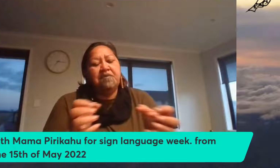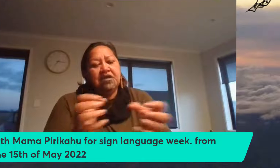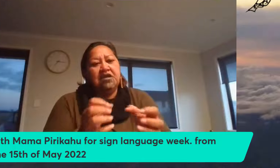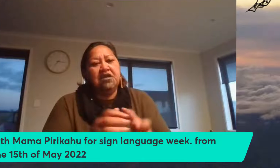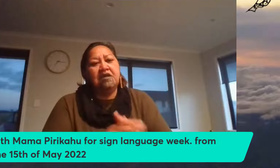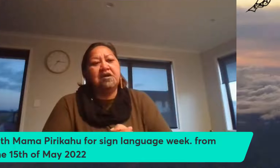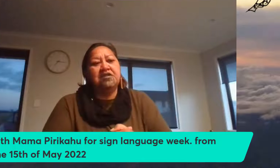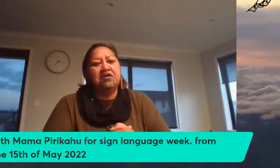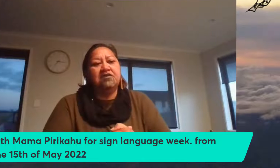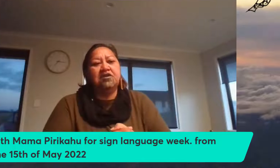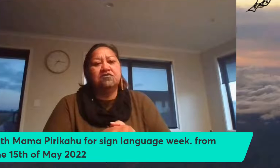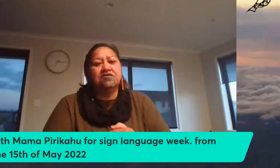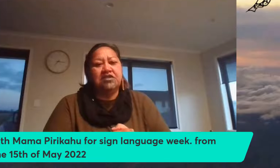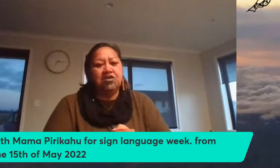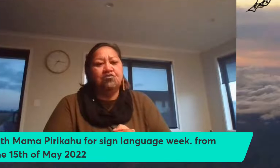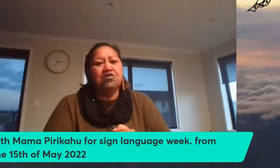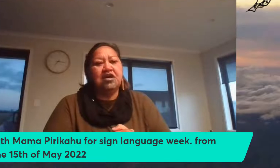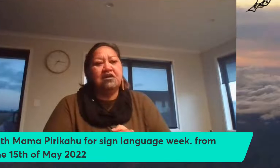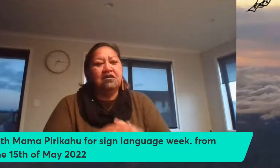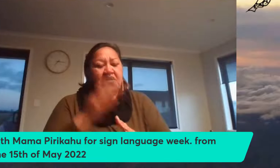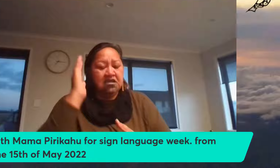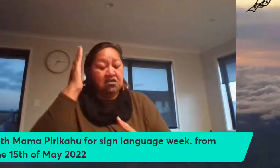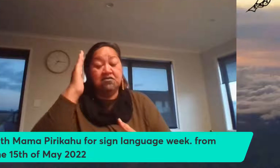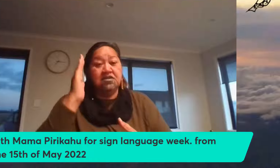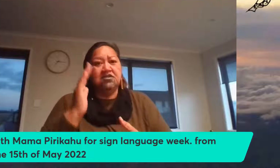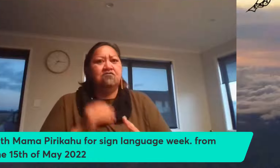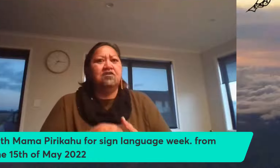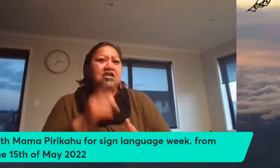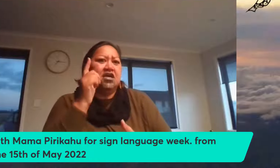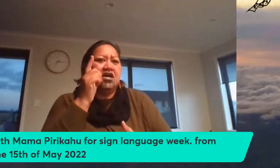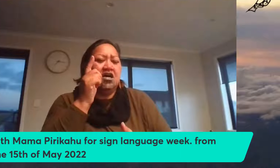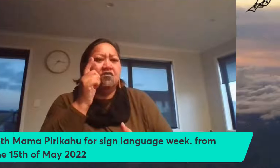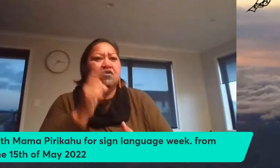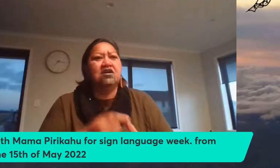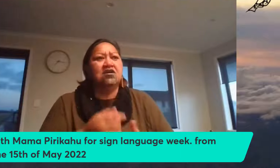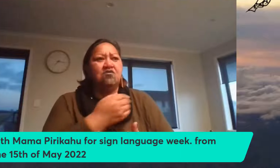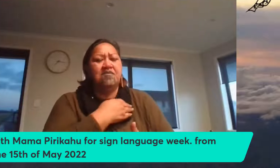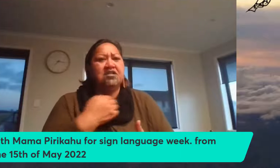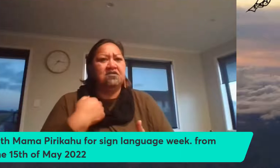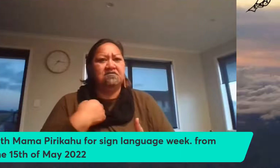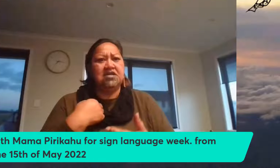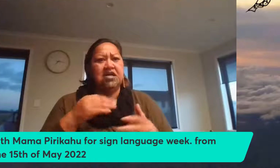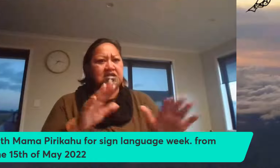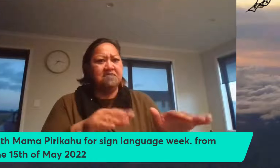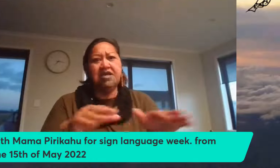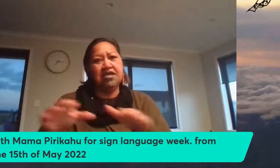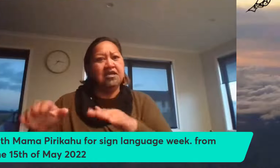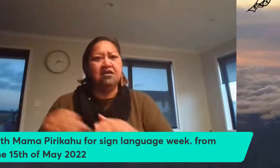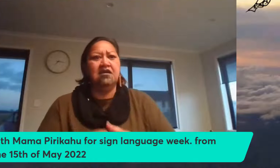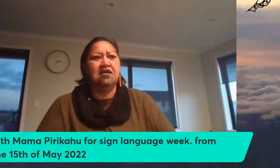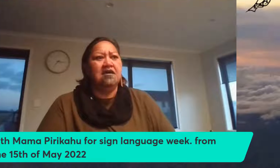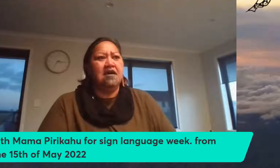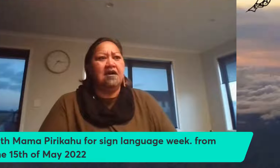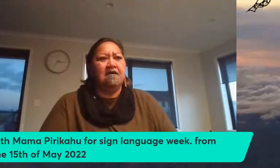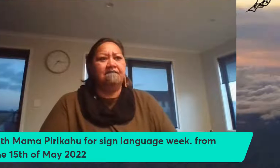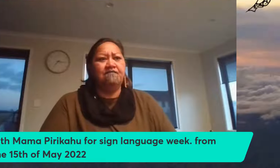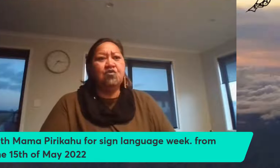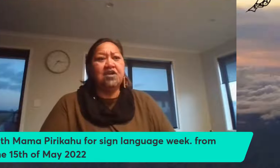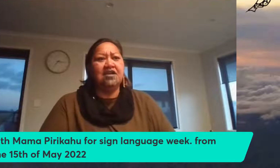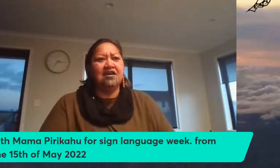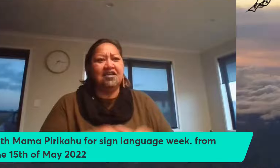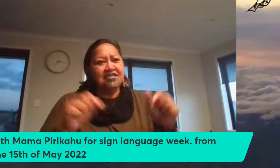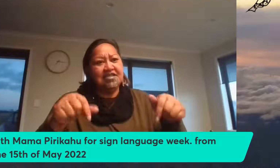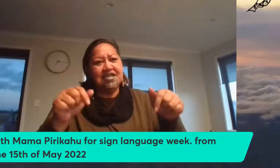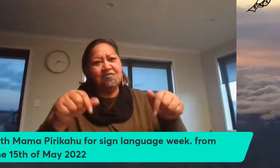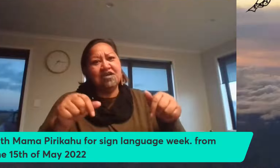ko panipani I a mātou ki roto I te kura, kia ākona I o mātou tamariki.